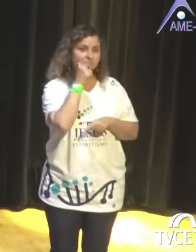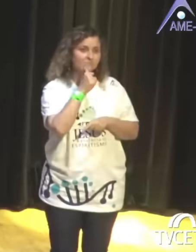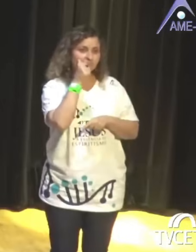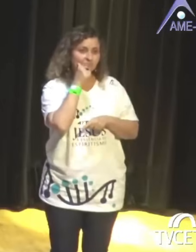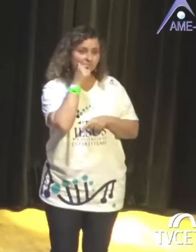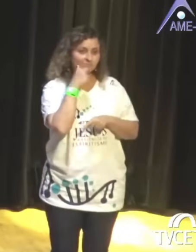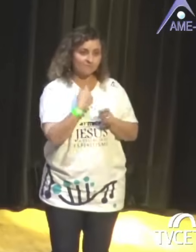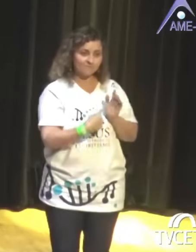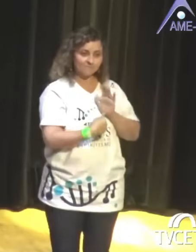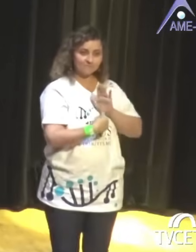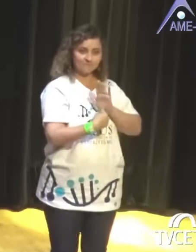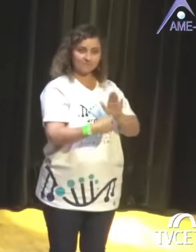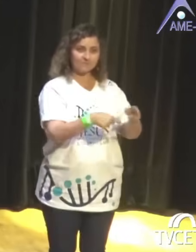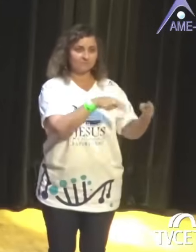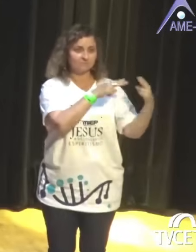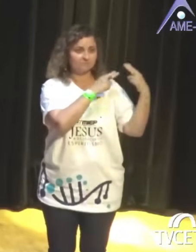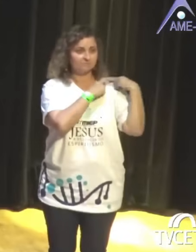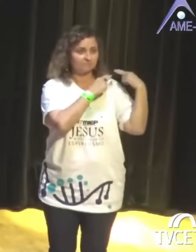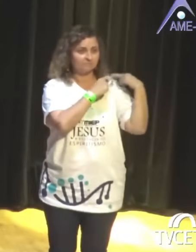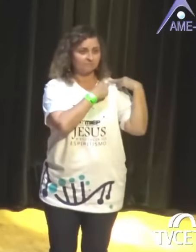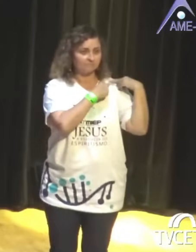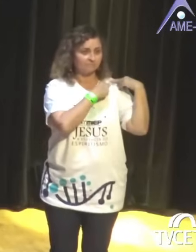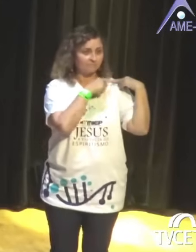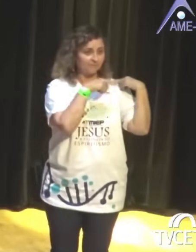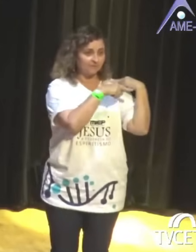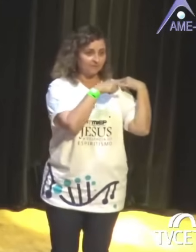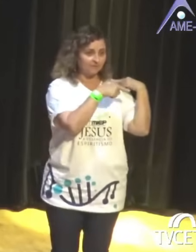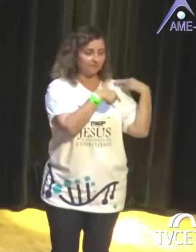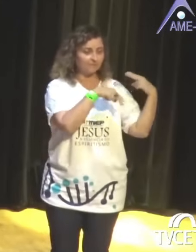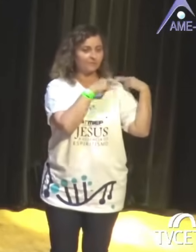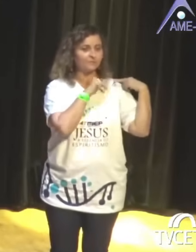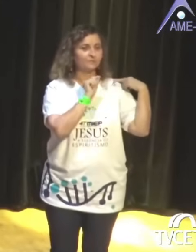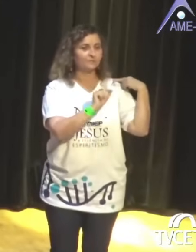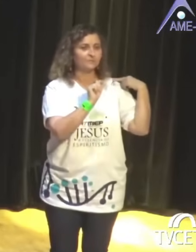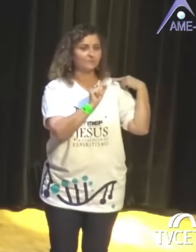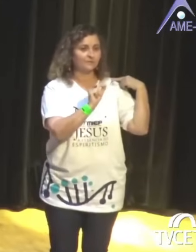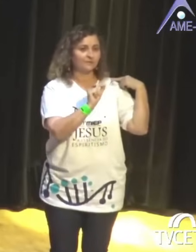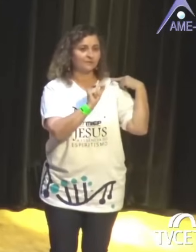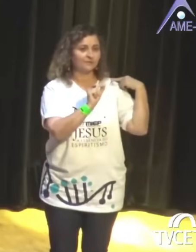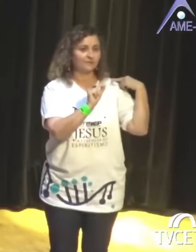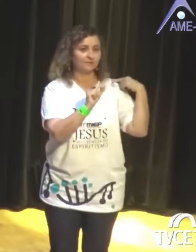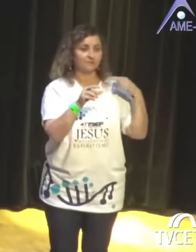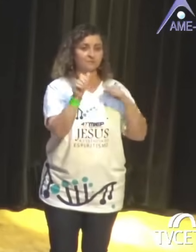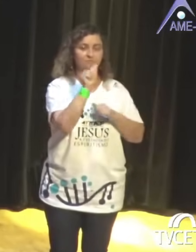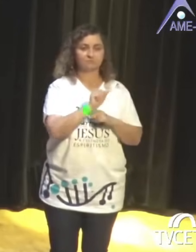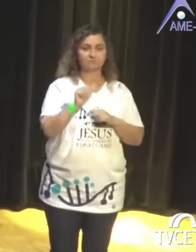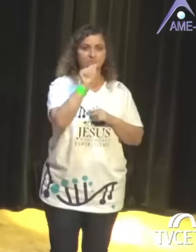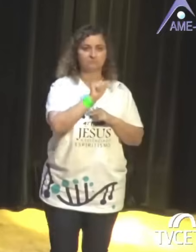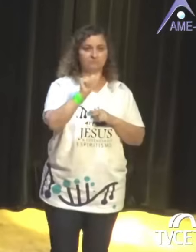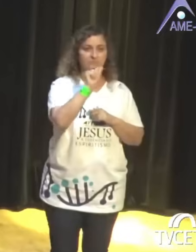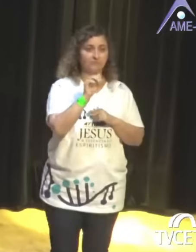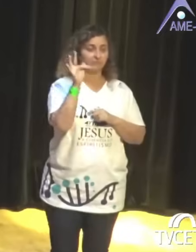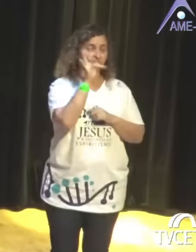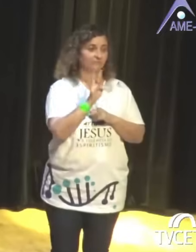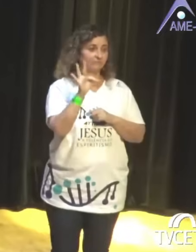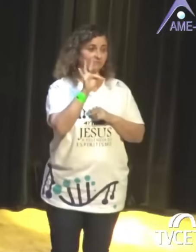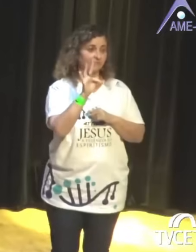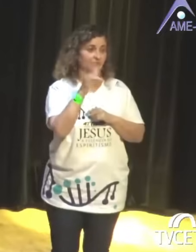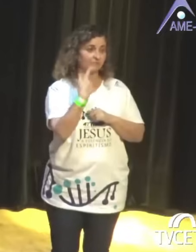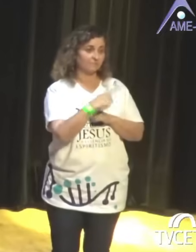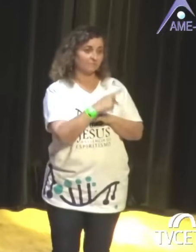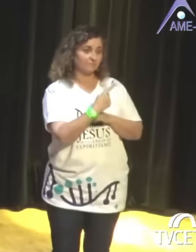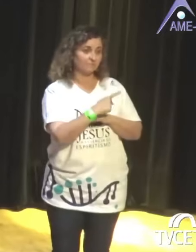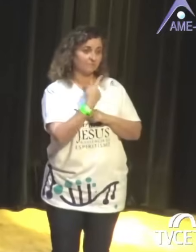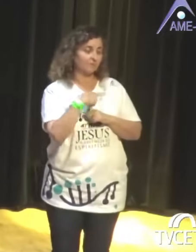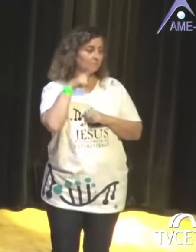frente da Federação Espírita norte-americana e agora uma mulher que é a secretária Geral